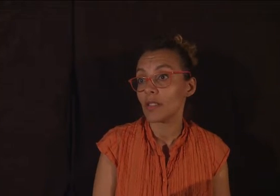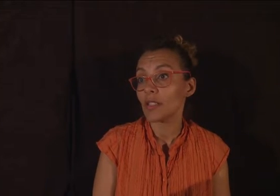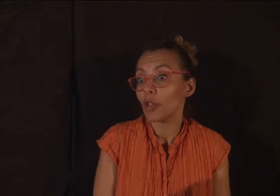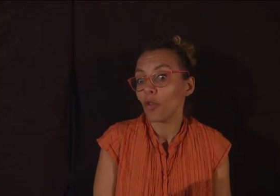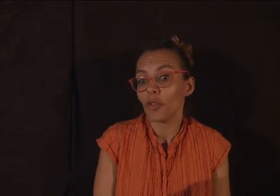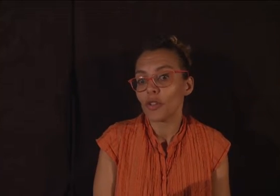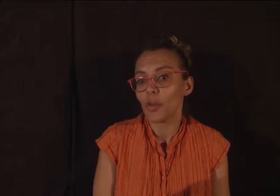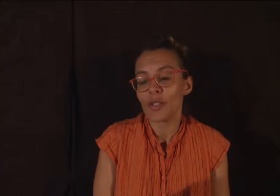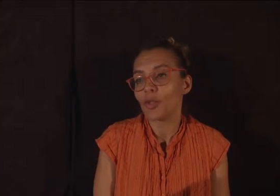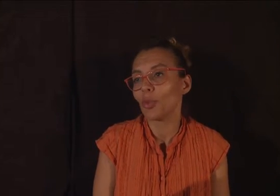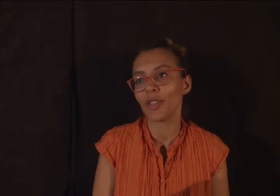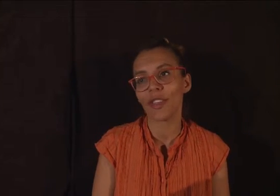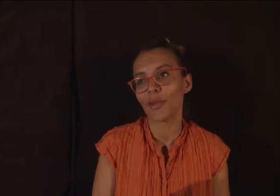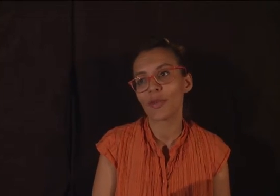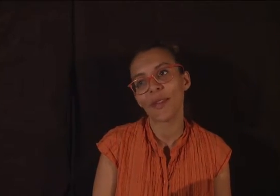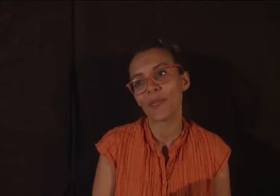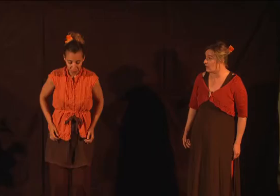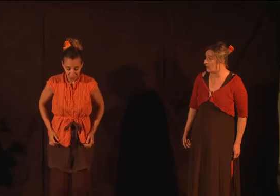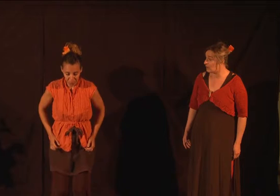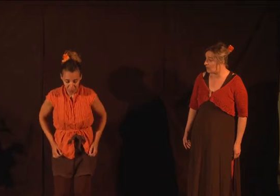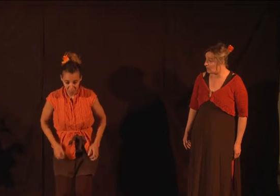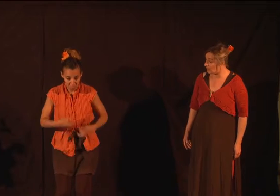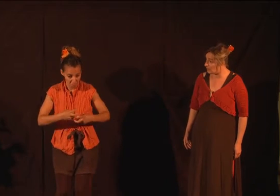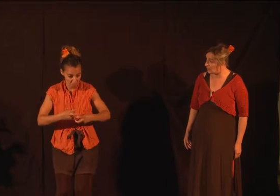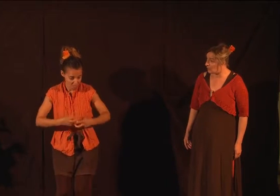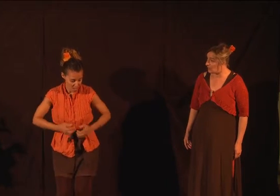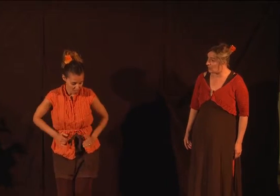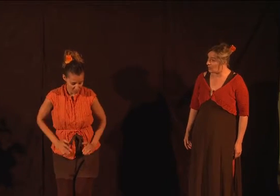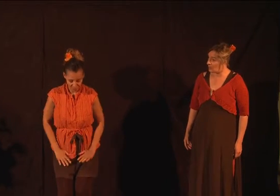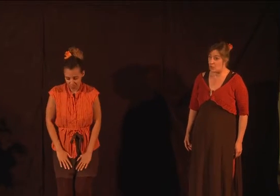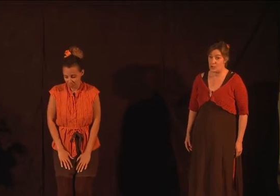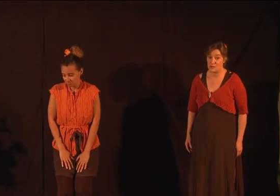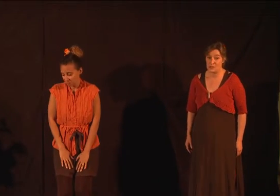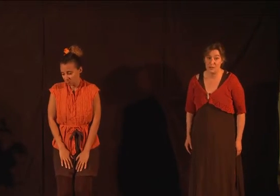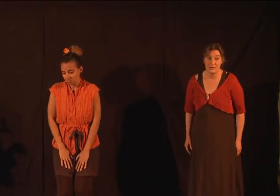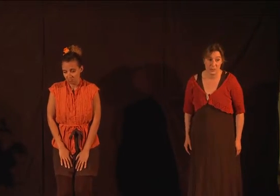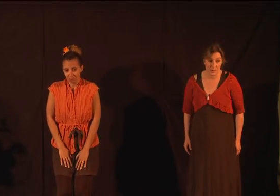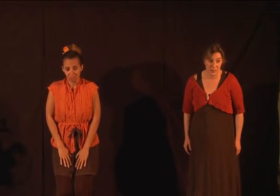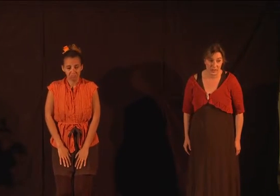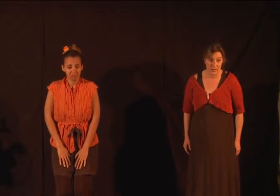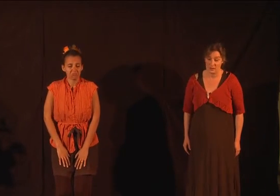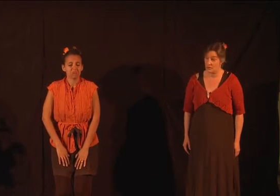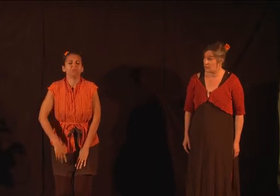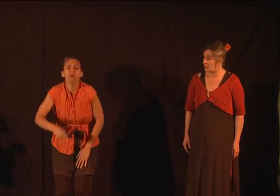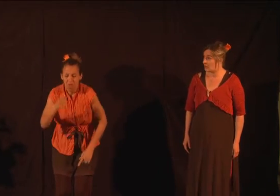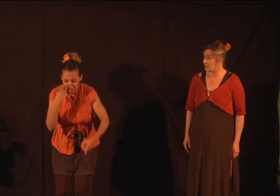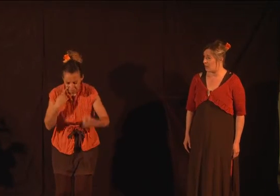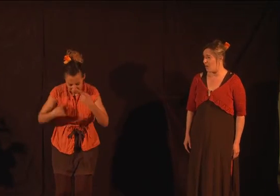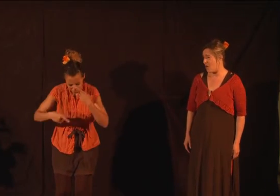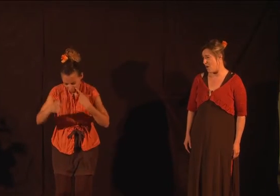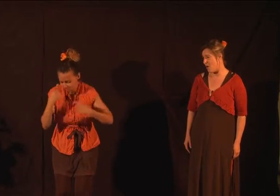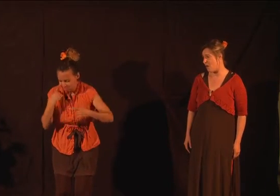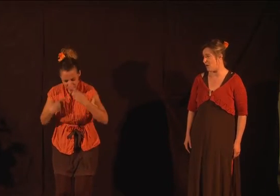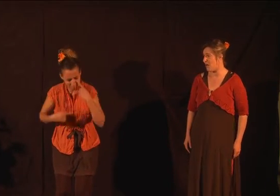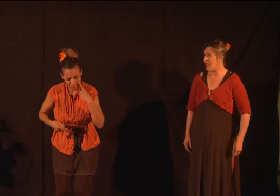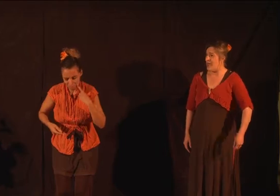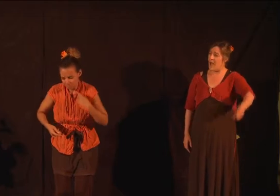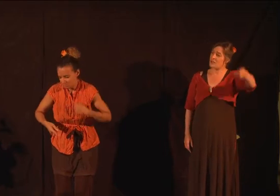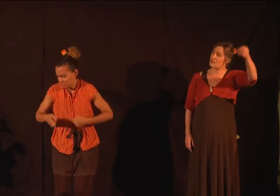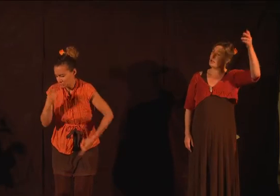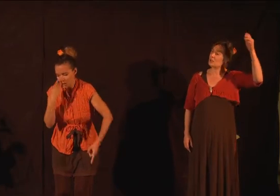signes existe et qu'en fait c'est pas si compliqué que ça. La langue des signes en lien avec chaque culture et chaque pays. Alors la langue des signes